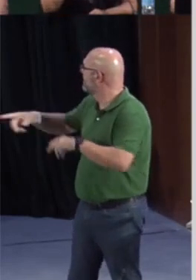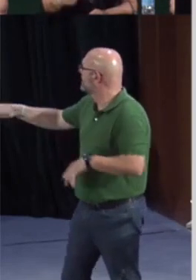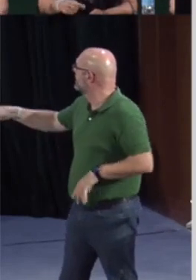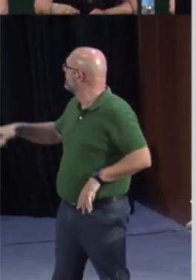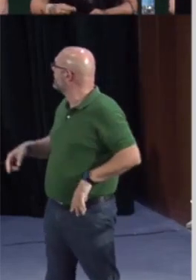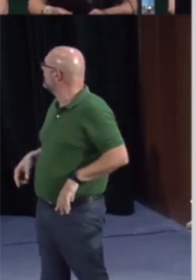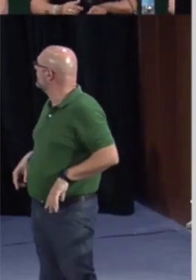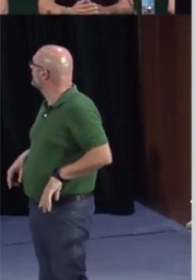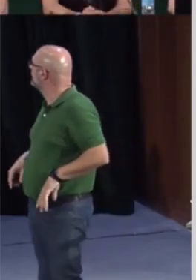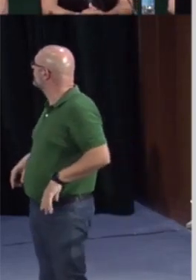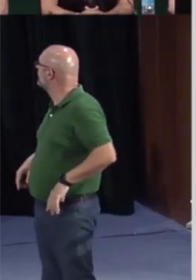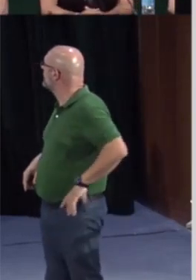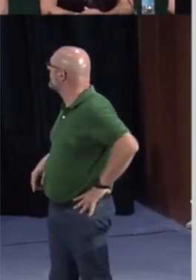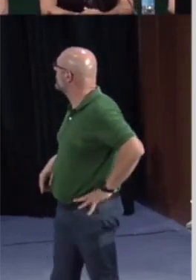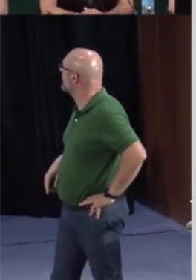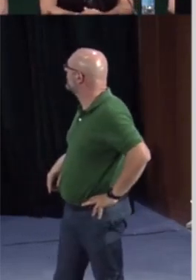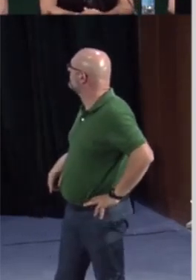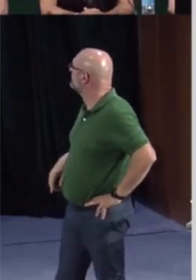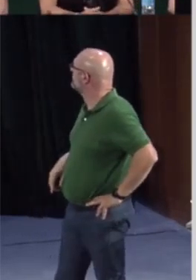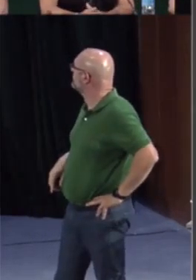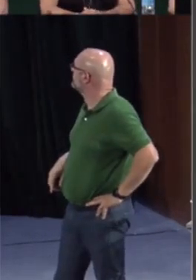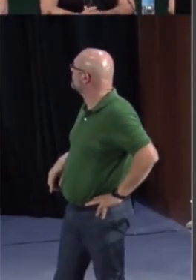bien 1, 2, 3.